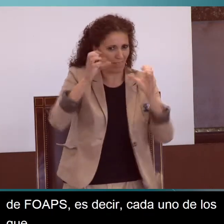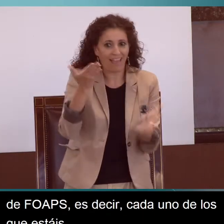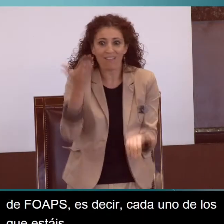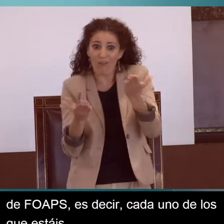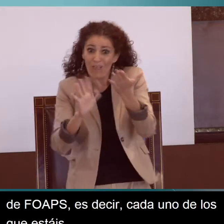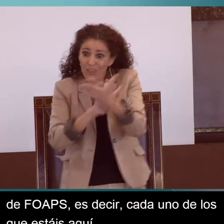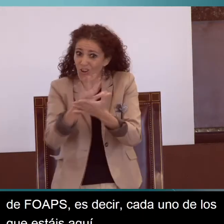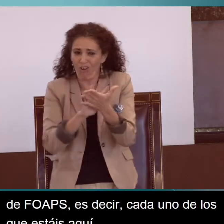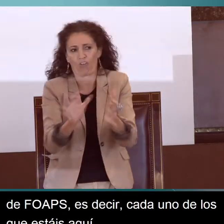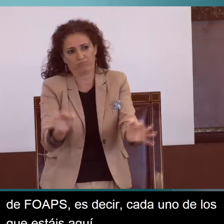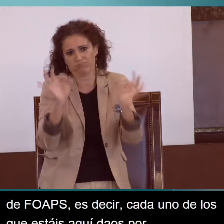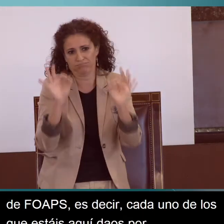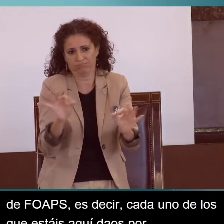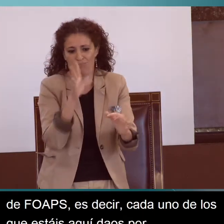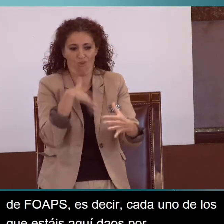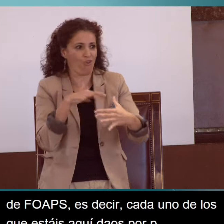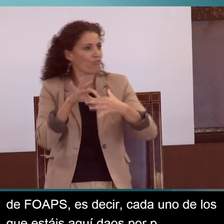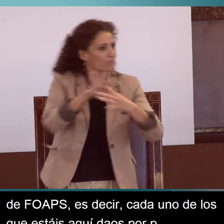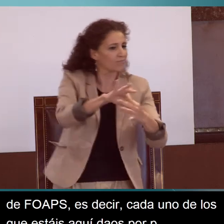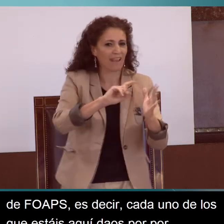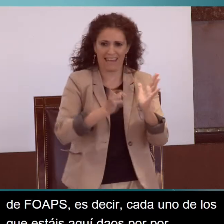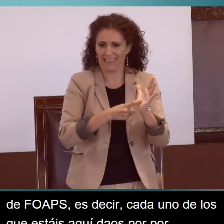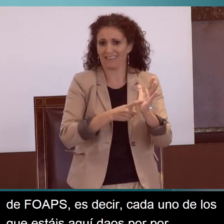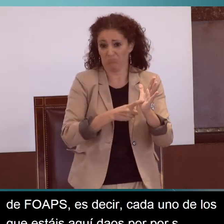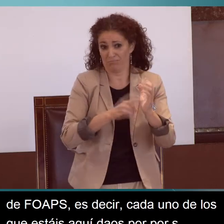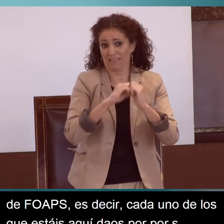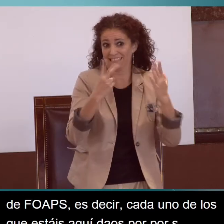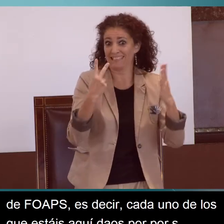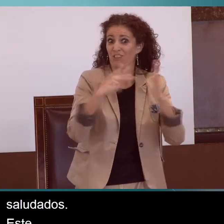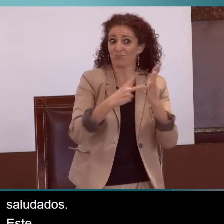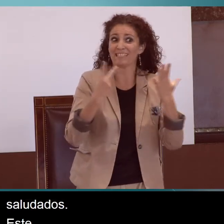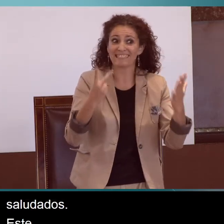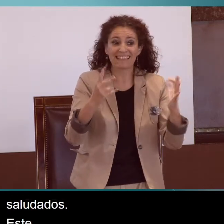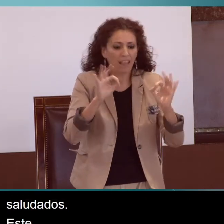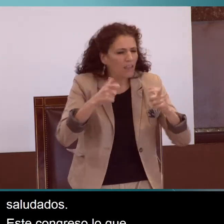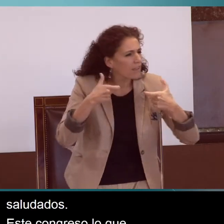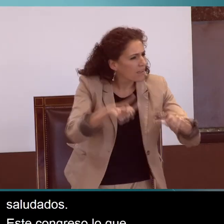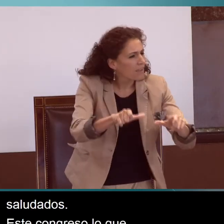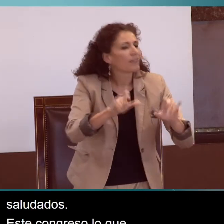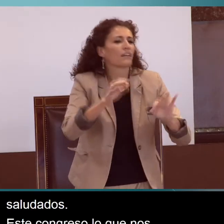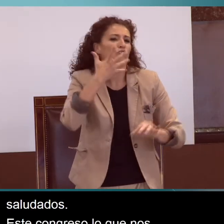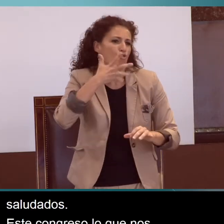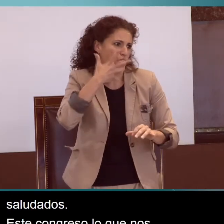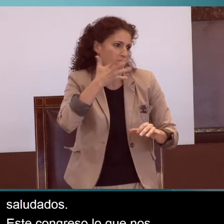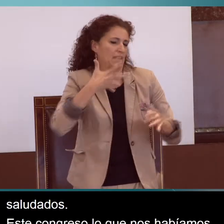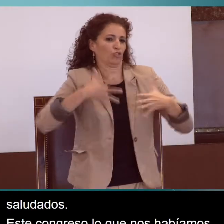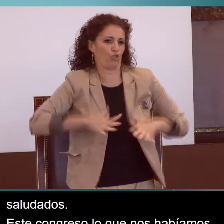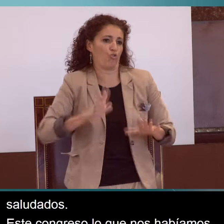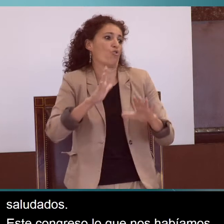la adquisición, aprendizaje y evaluación de la lengua de signos española, siguiendo un poco las directrices marcadas en la Ley 27-2007 de